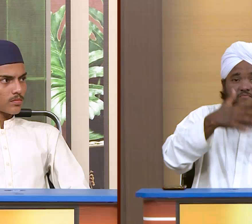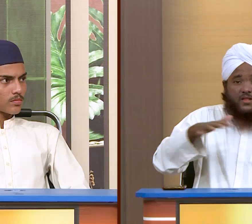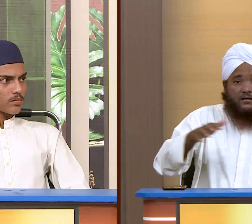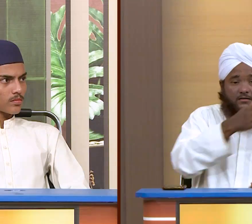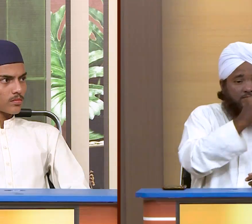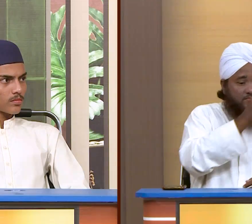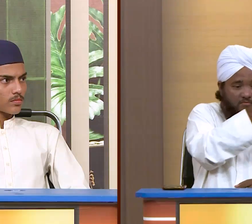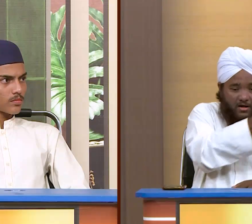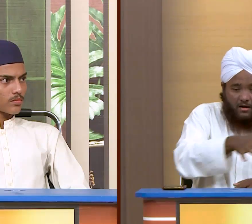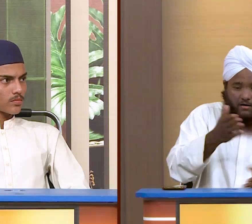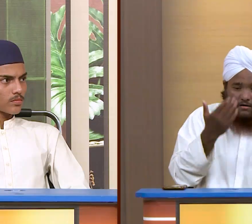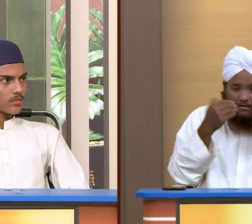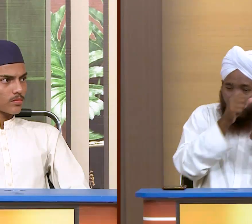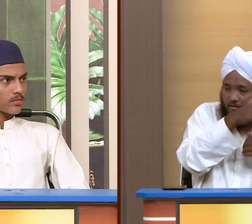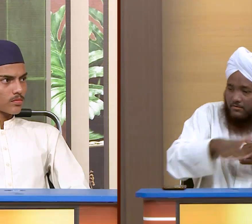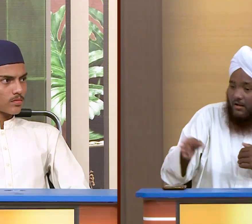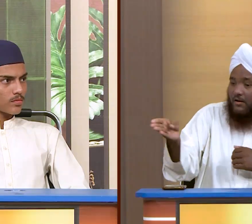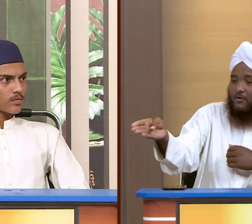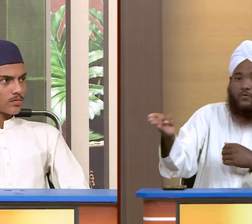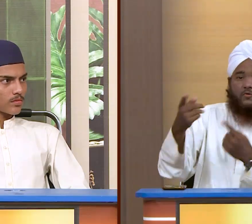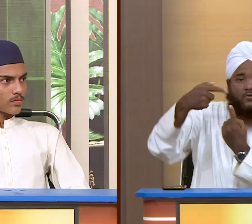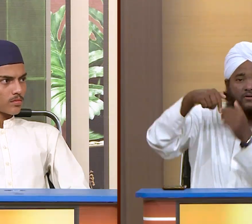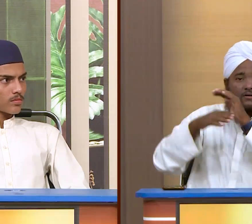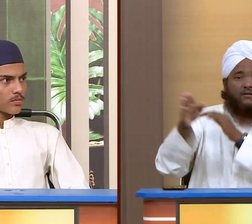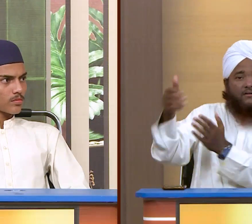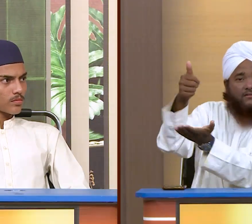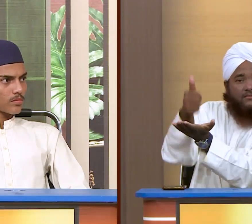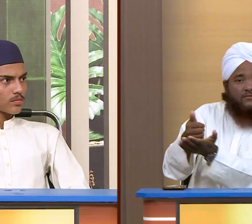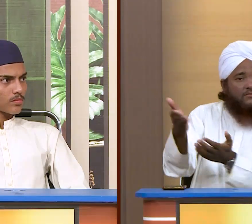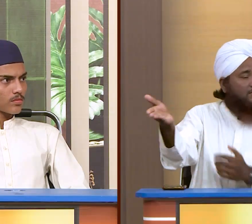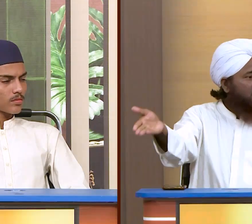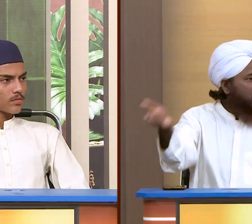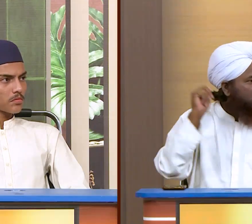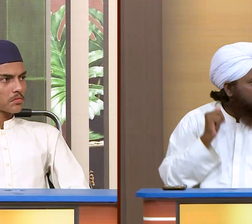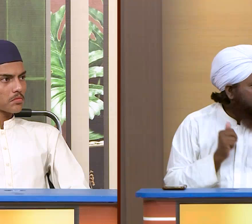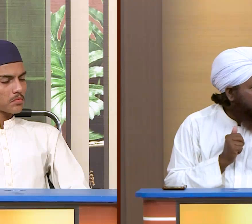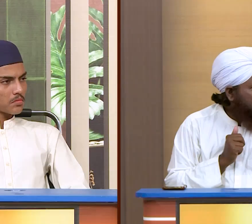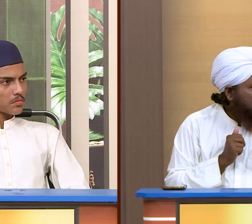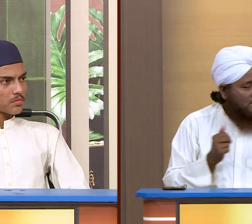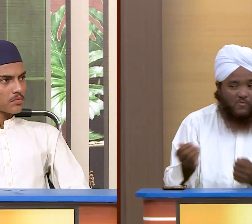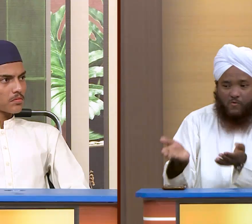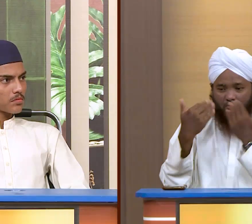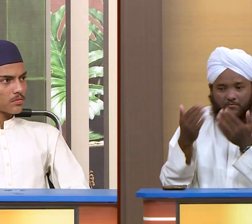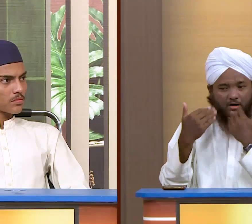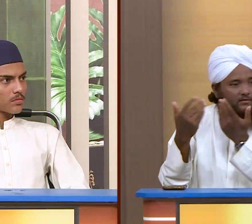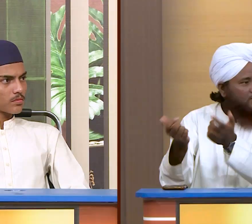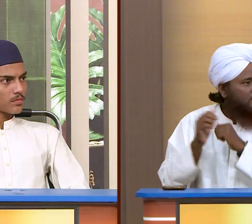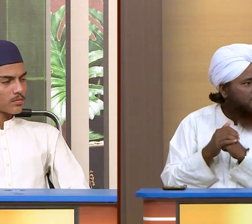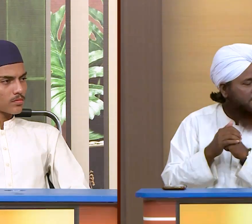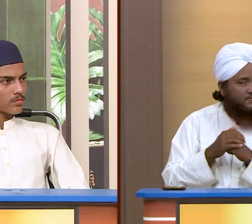کا دھون بہ رہا ہے اس طرف تو اللہ پاک کے ایک بہت بڑے ولی بیٹھ کر وضو فرما رہے ہیں، تو اس کے دل نے یہ